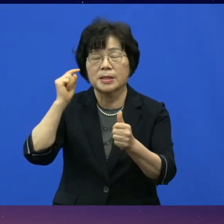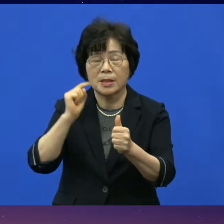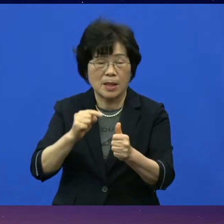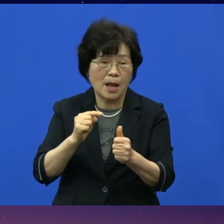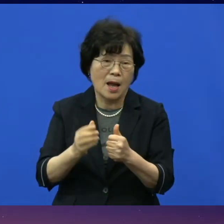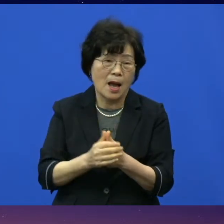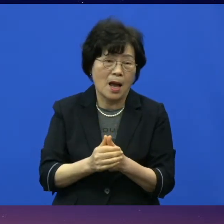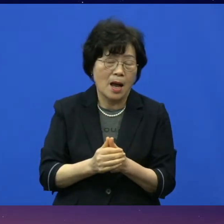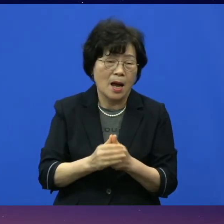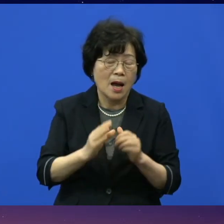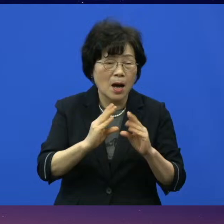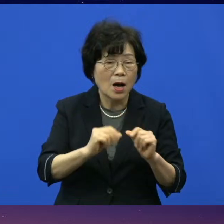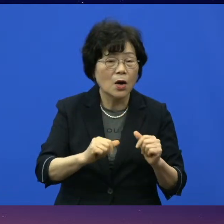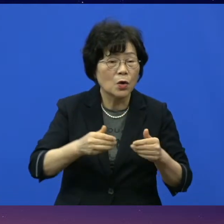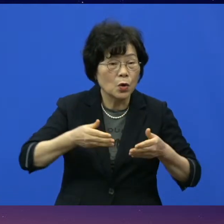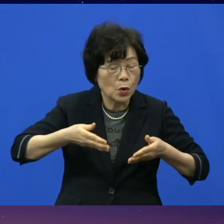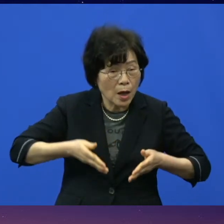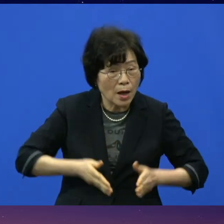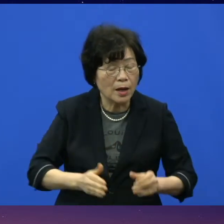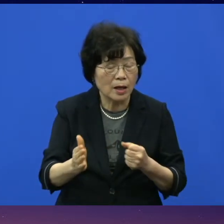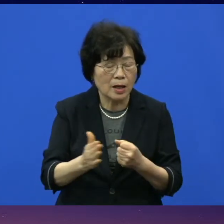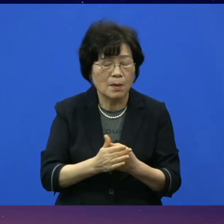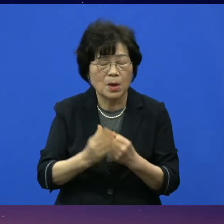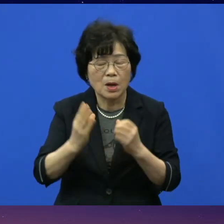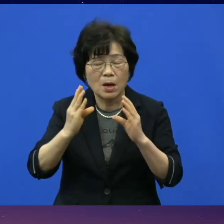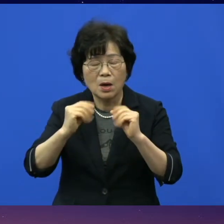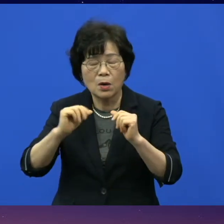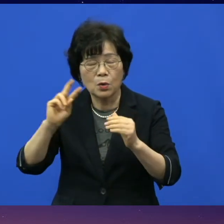흙으로 왔으니 흙으로 돌아간다는 얘기를 한 거잖아요.